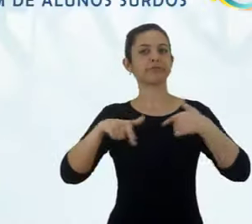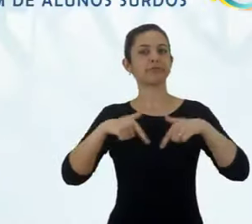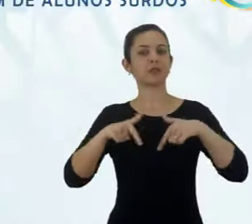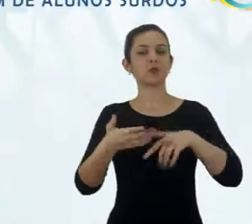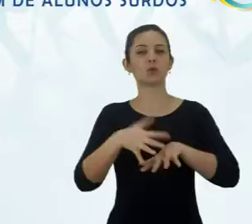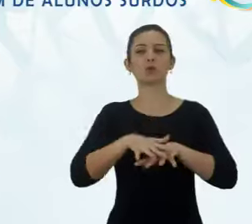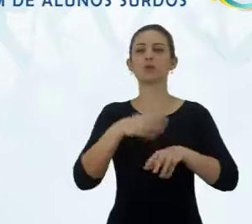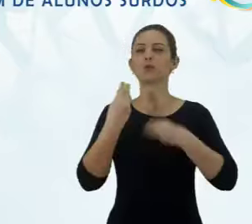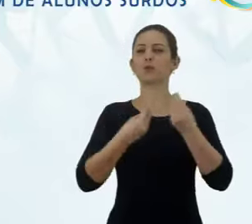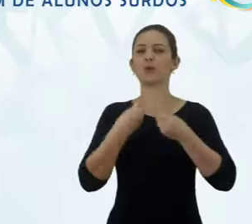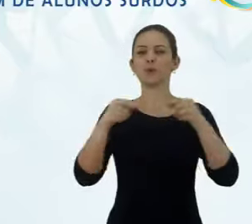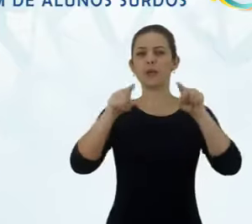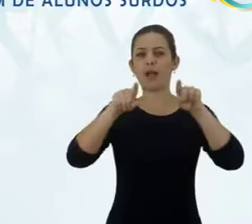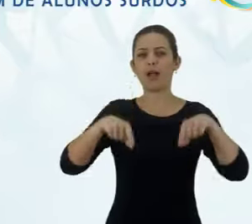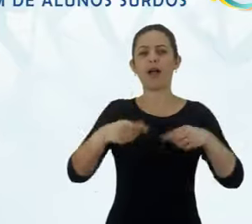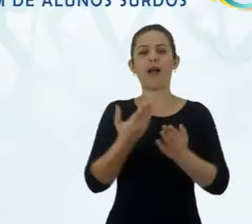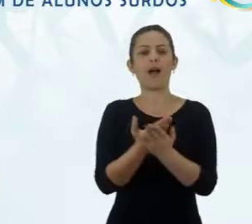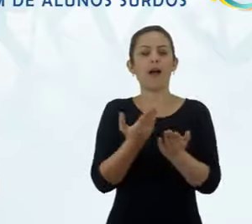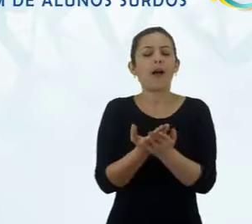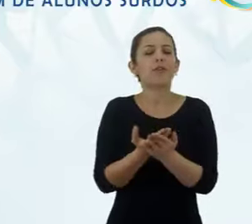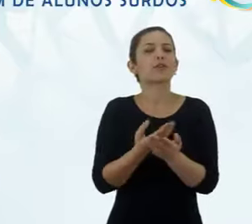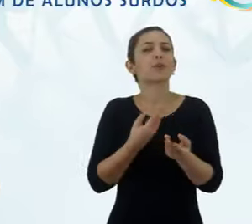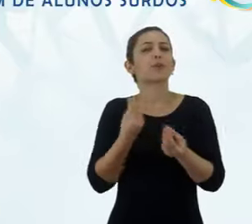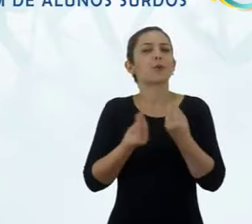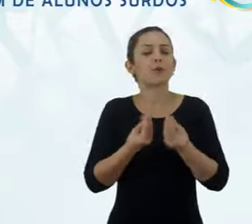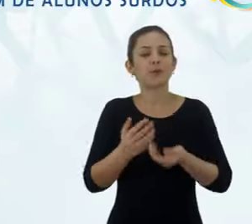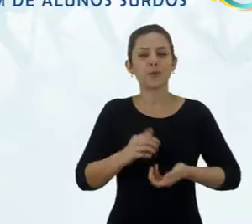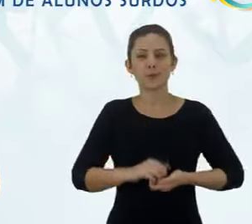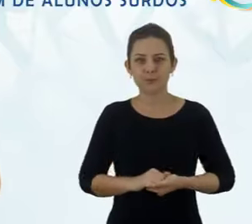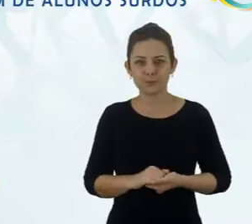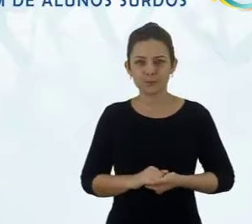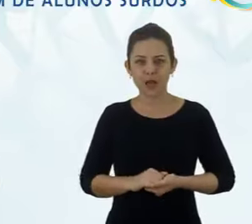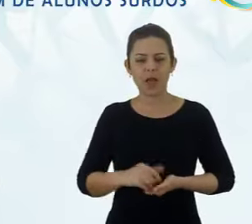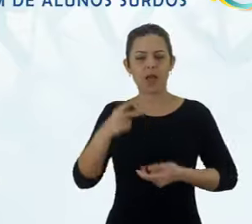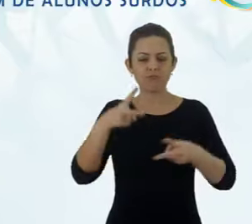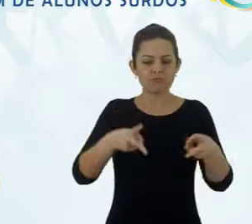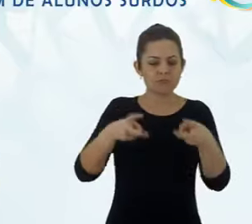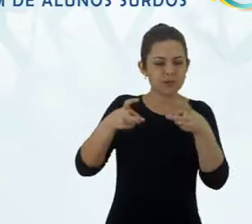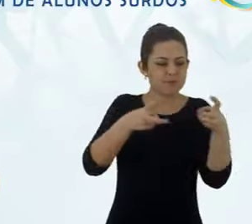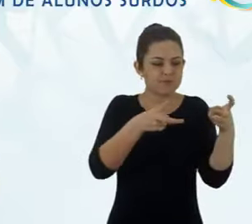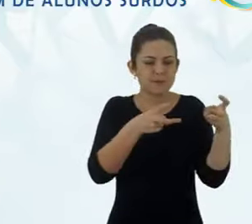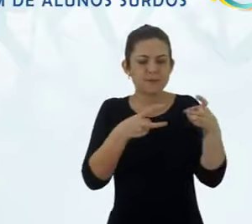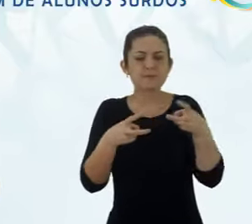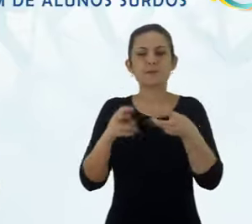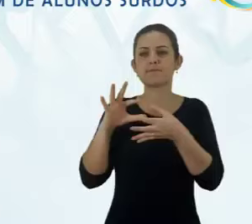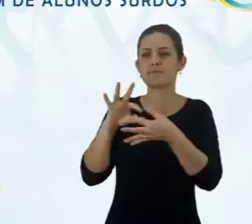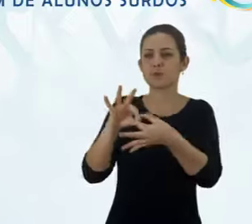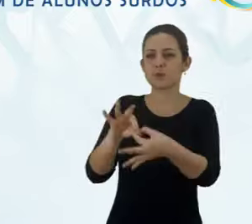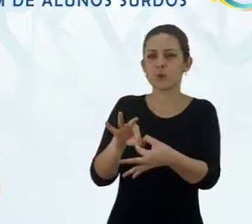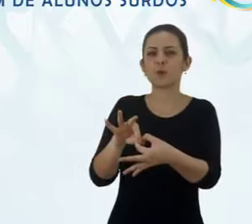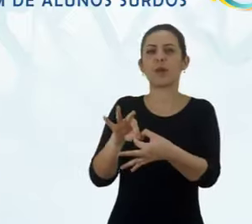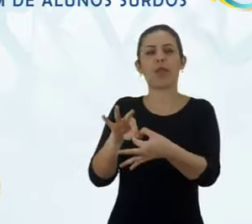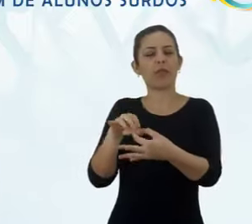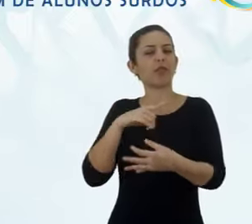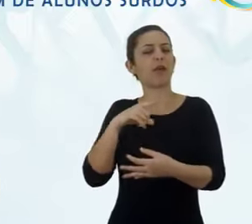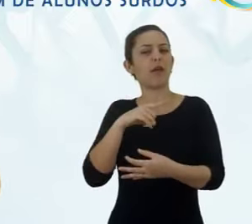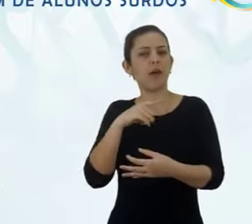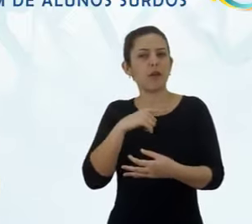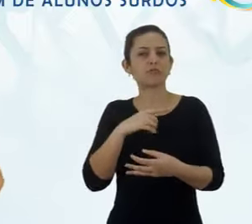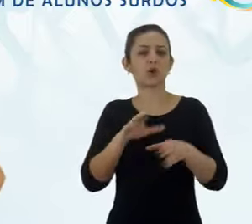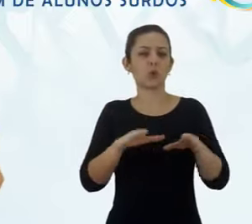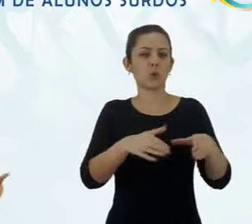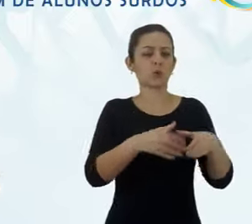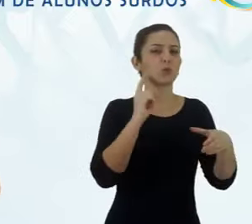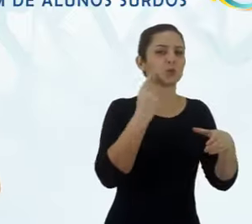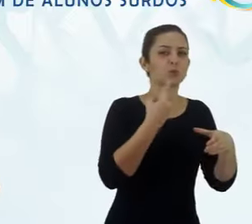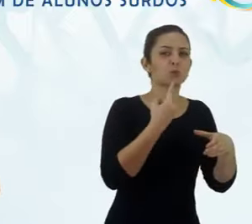trabalho da inclusão dentro da sala de aula. Qual a importância da gente enxergar e ver esse outro contexto que existe,